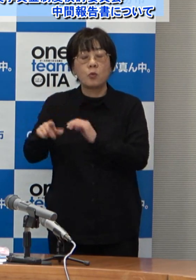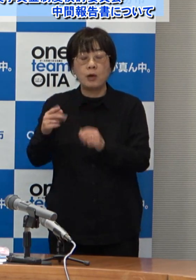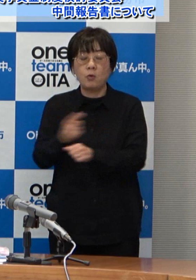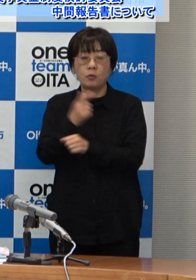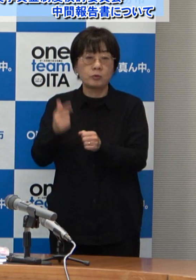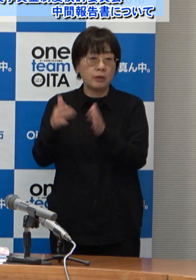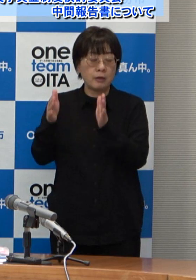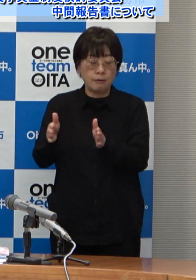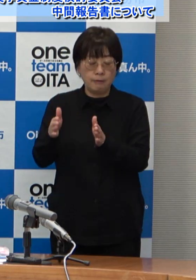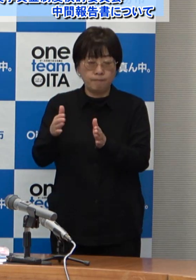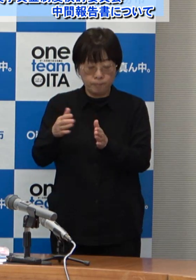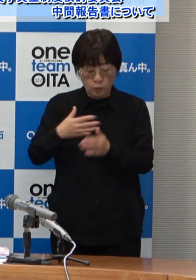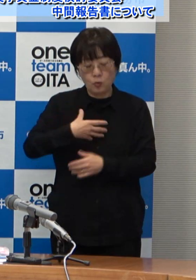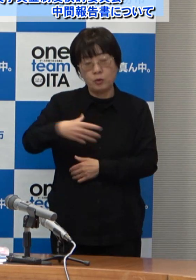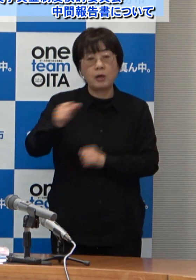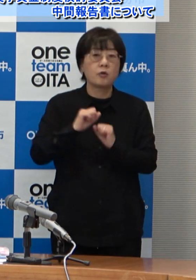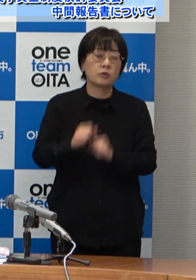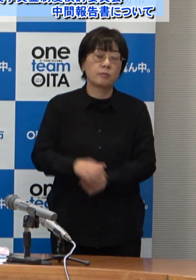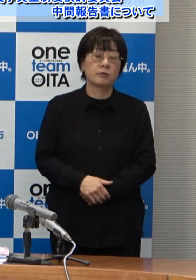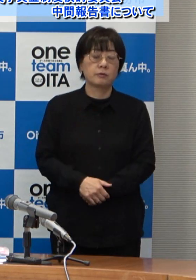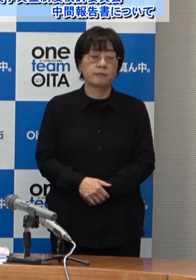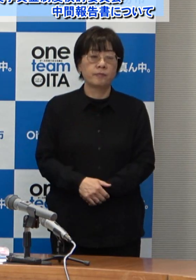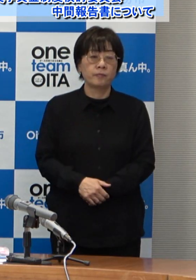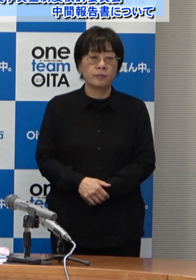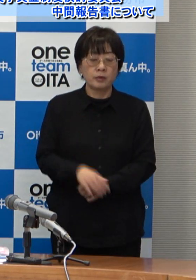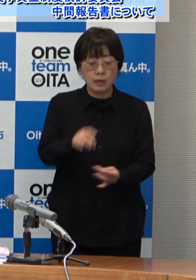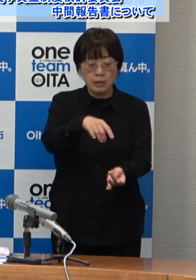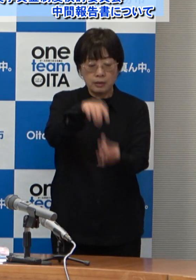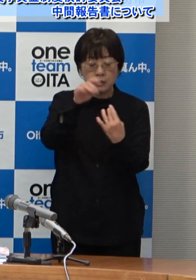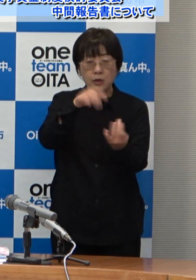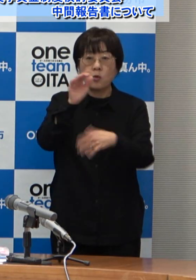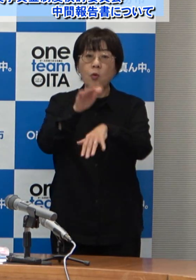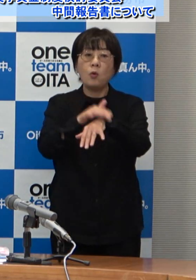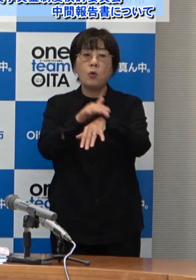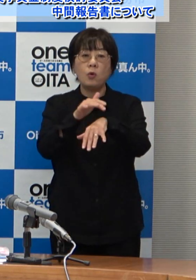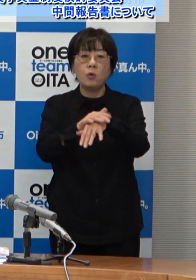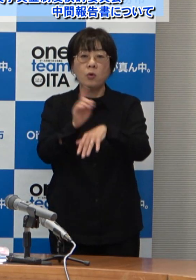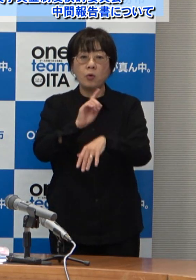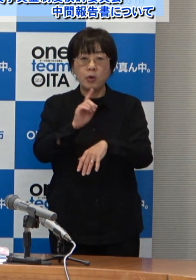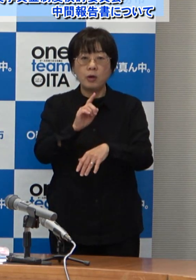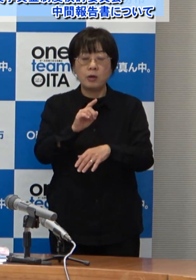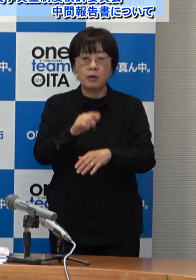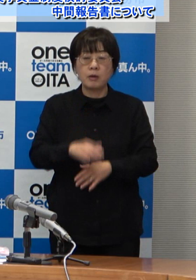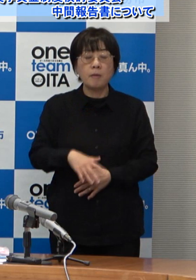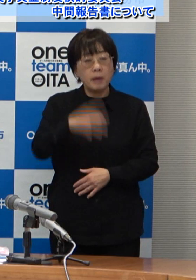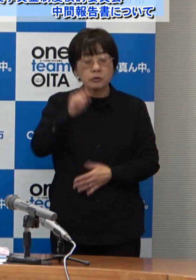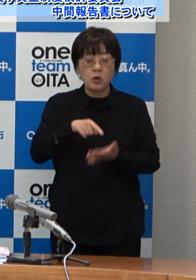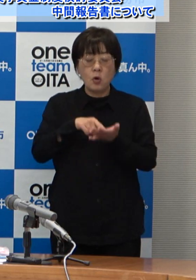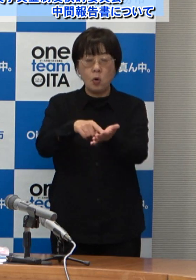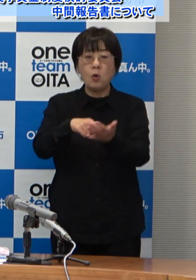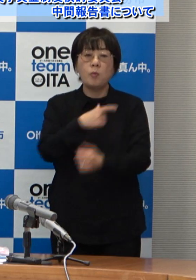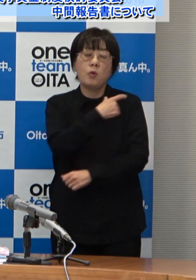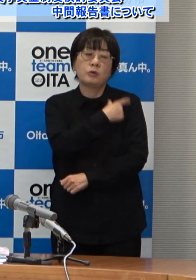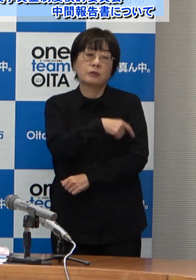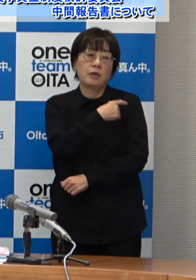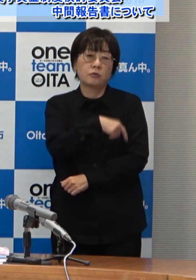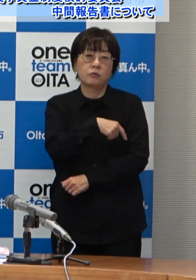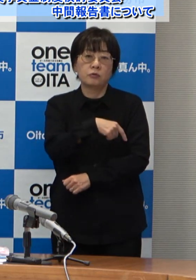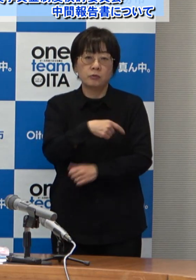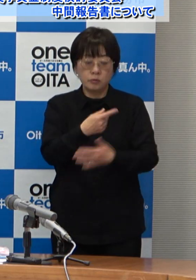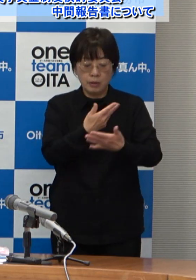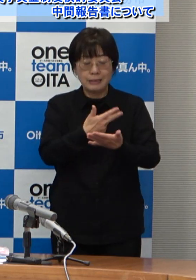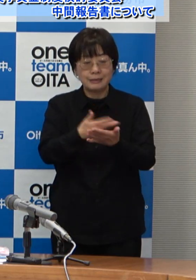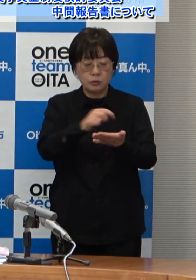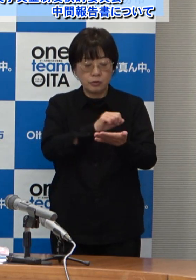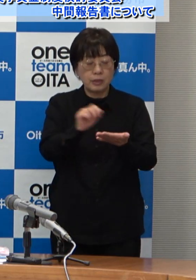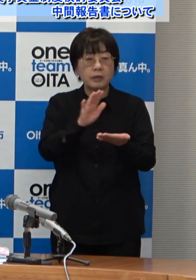ます先行方法につきましてはお応募資格はいいのかな応募資格はそこにえ